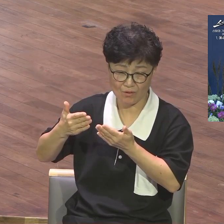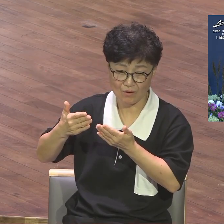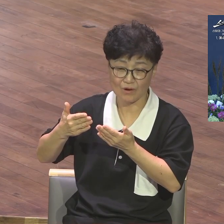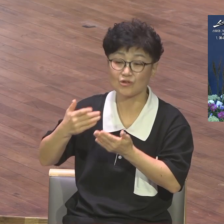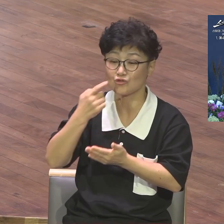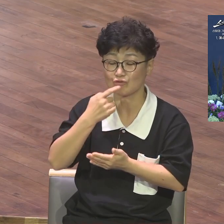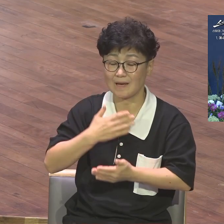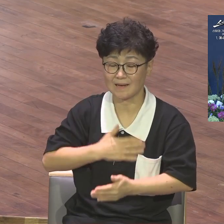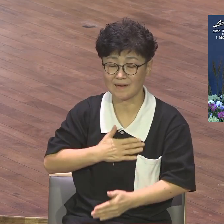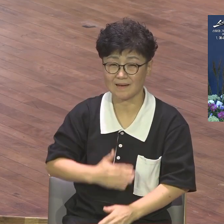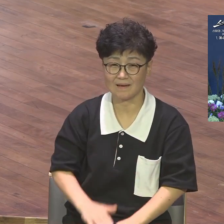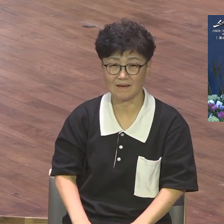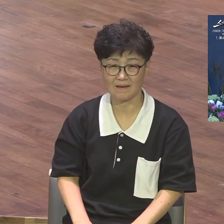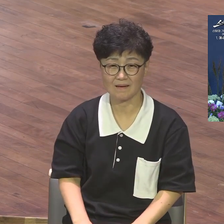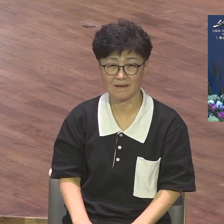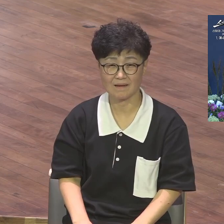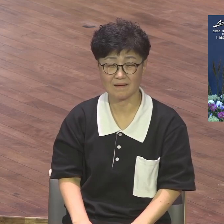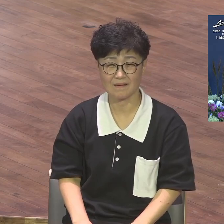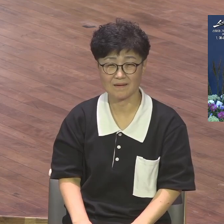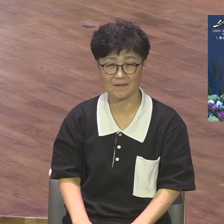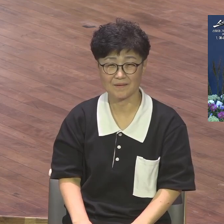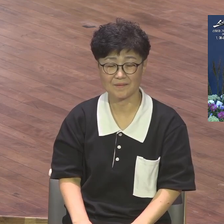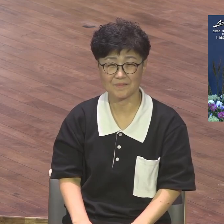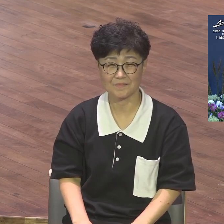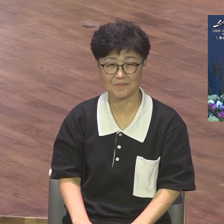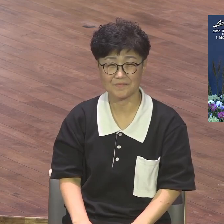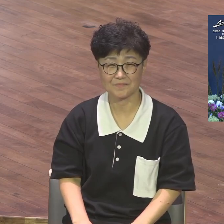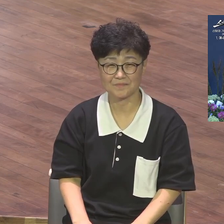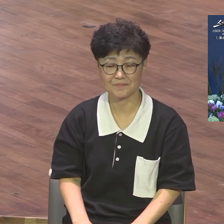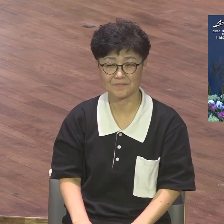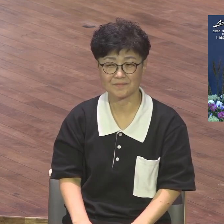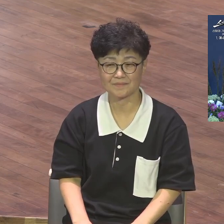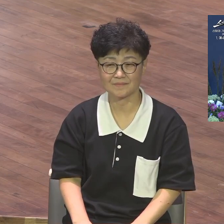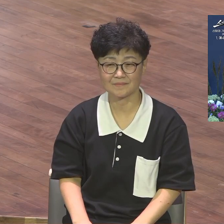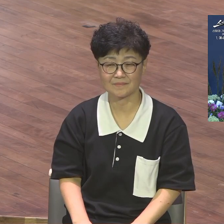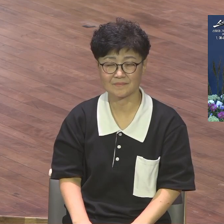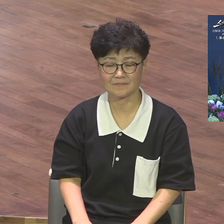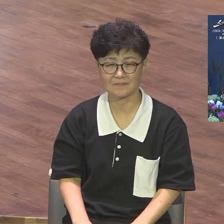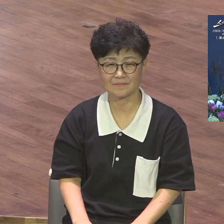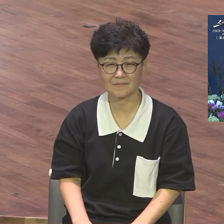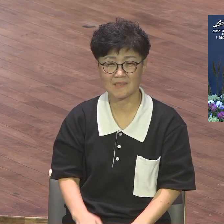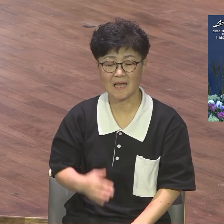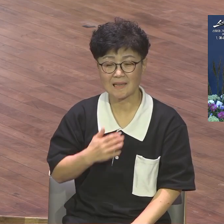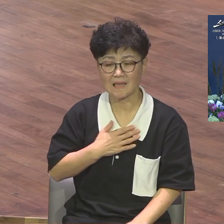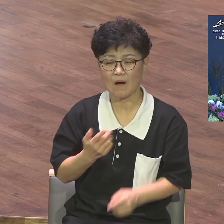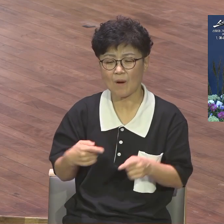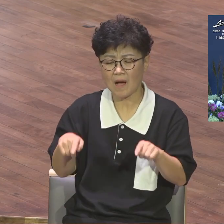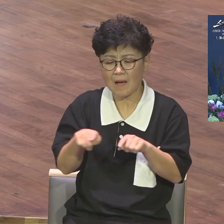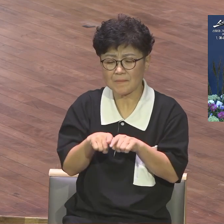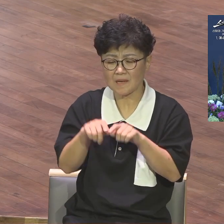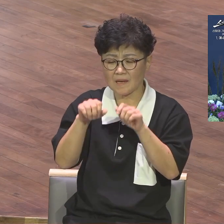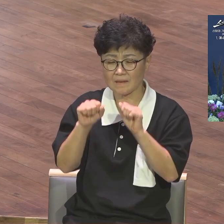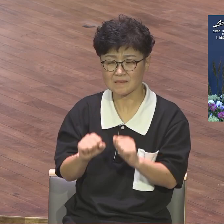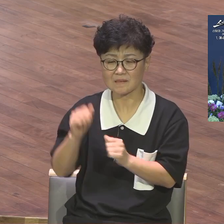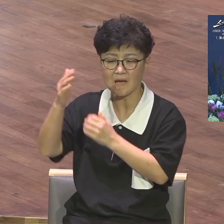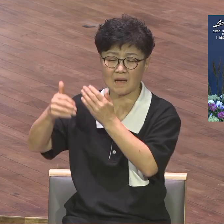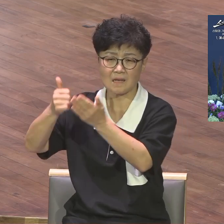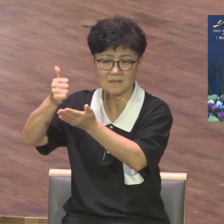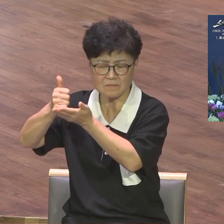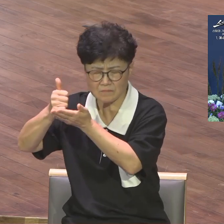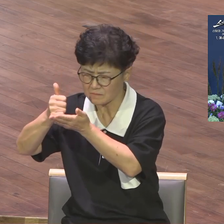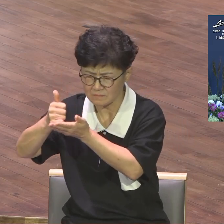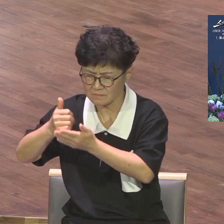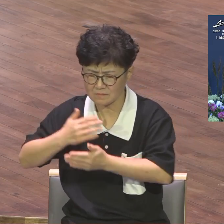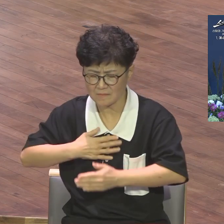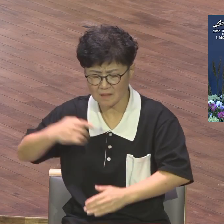믿음 좋은 중직자분들과 함께하는 그 하나님은 왜 이렇게 잘 보여요? 그래 나와 함께하시는 하나님 보이지 않은 겁니다. 결국은